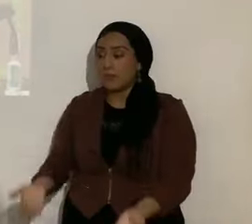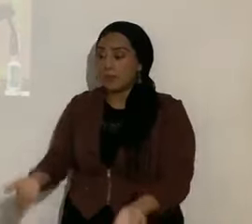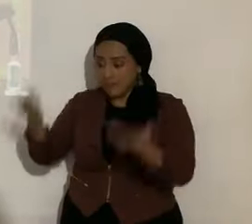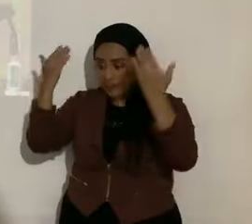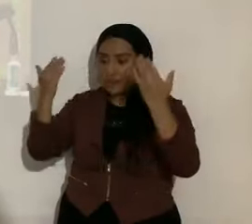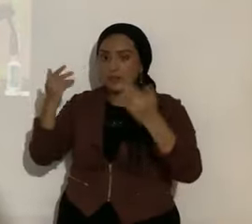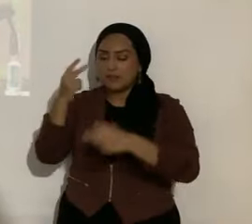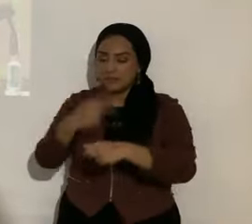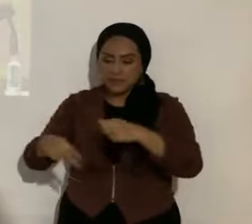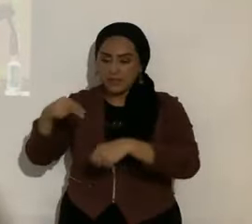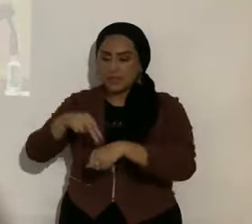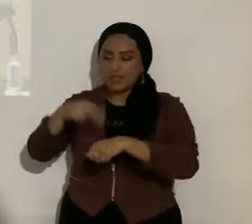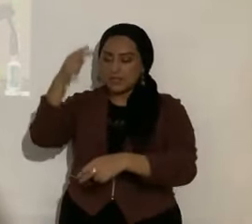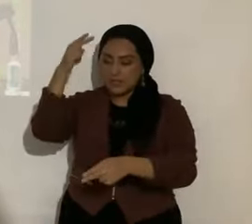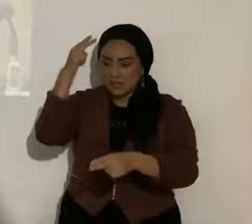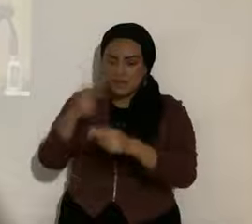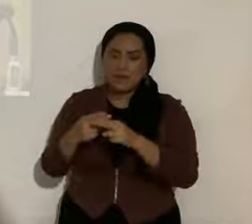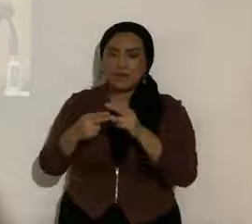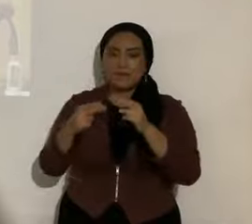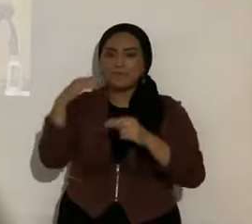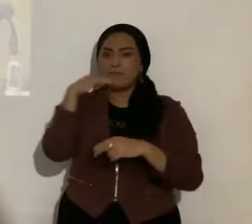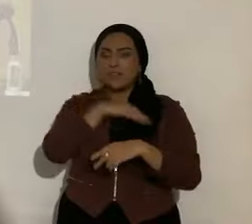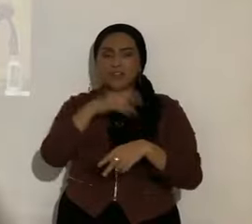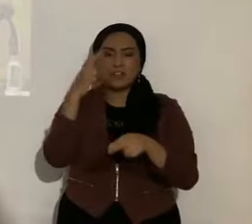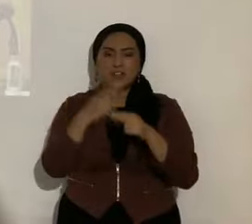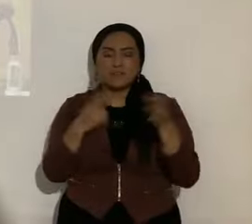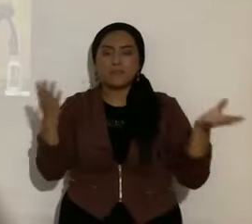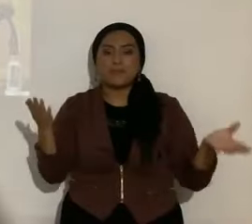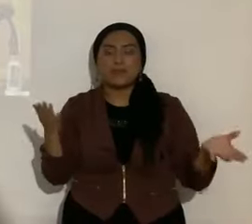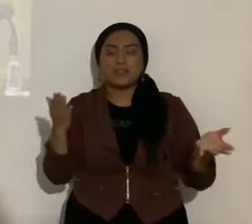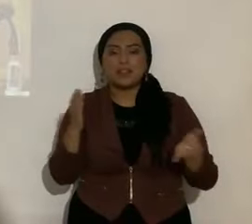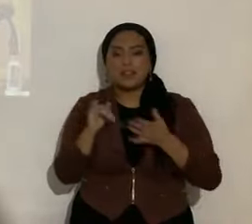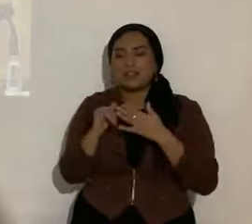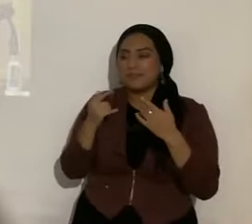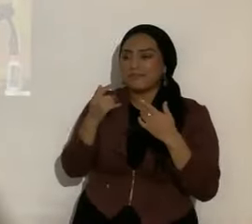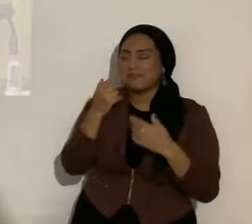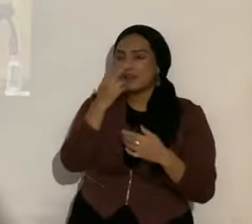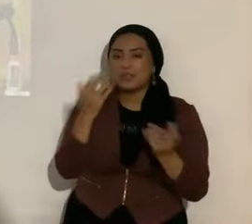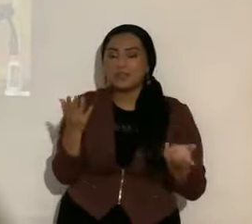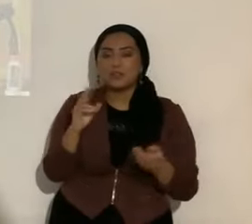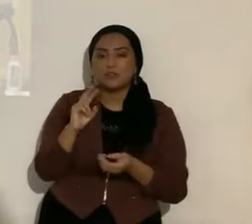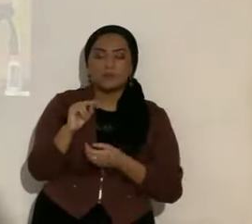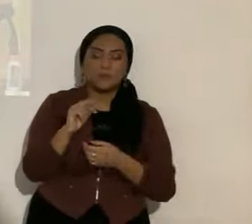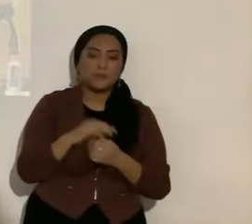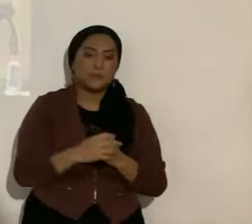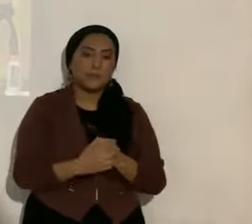así, resucitan en nombre de, y hasta en un nombre falso, eso pues, es de risa, eso no.